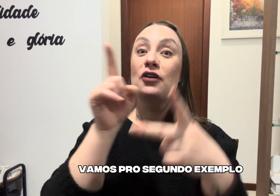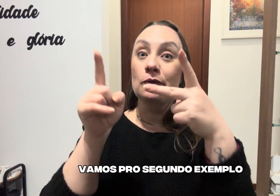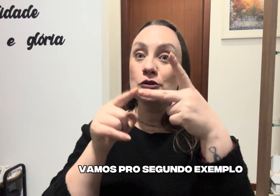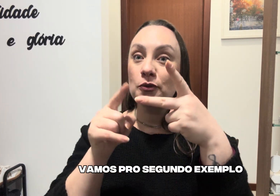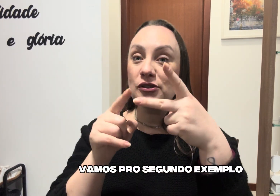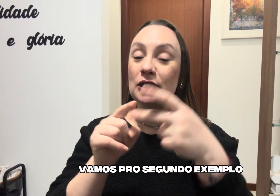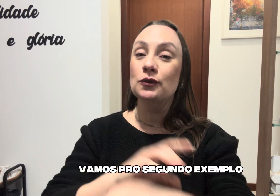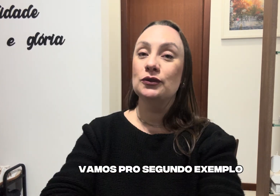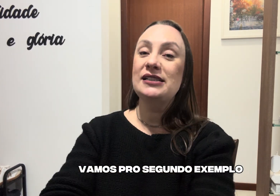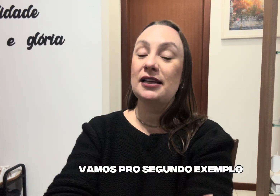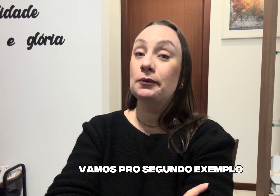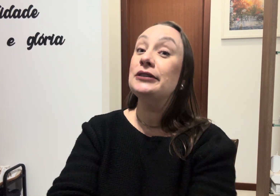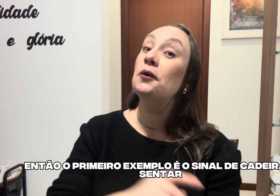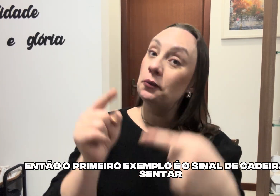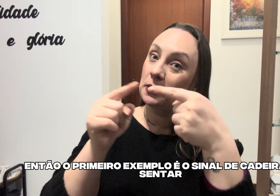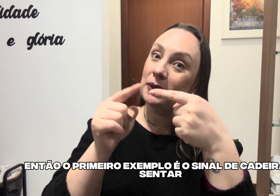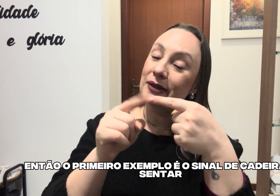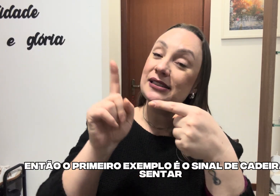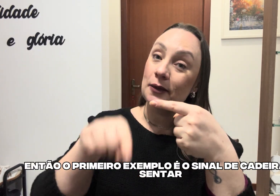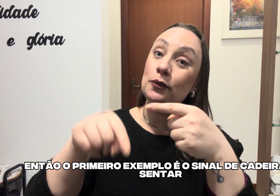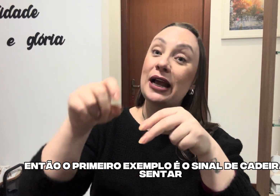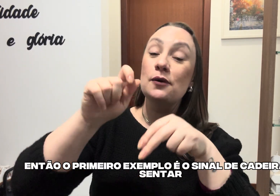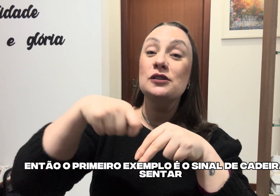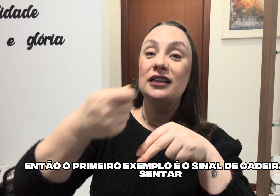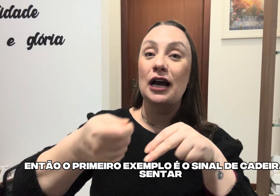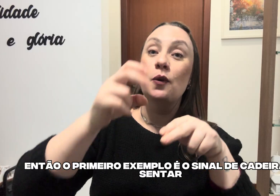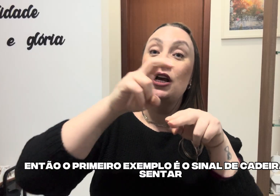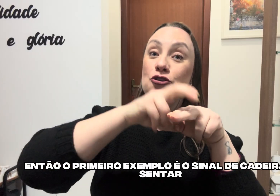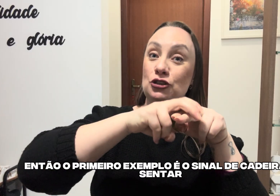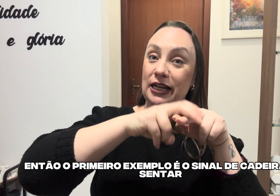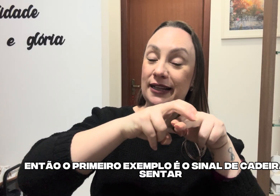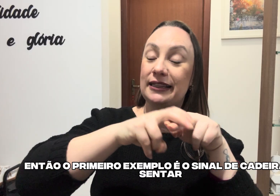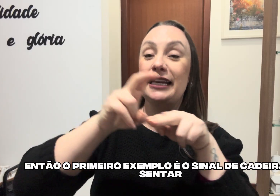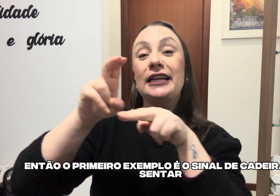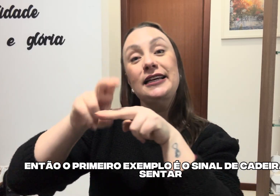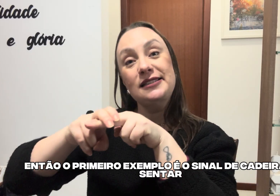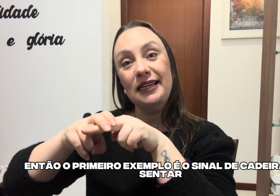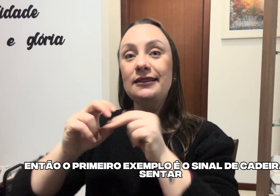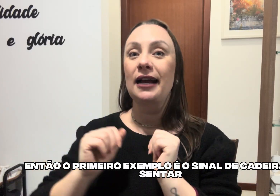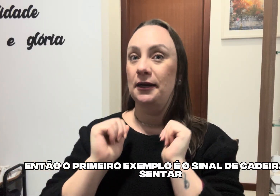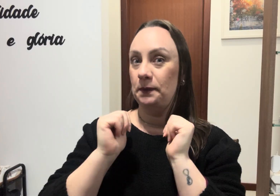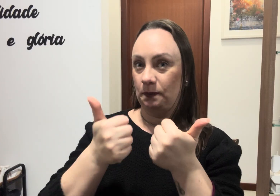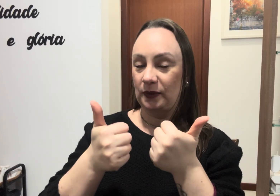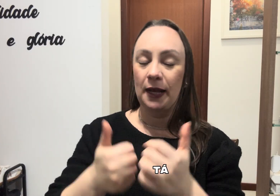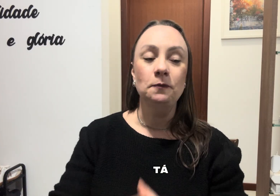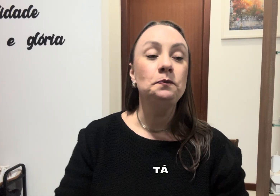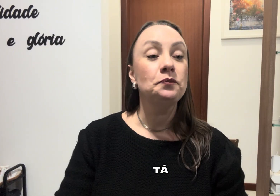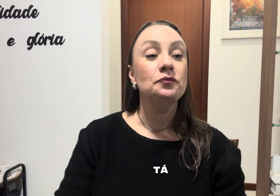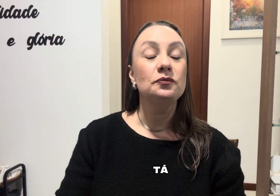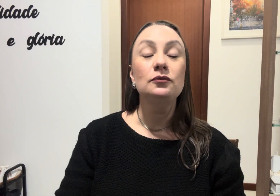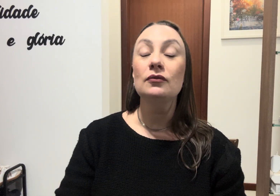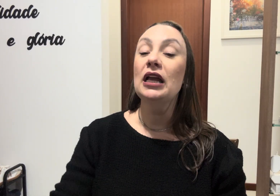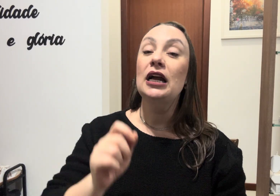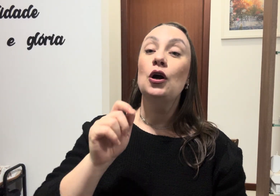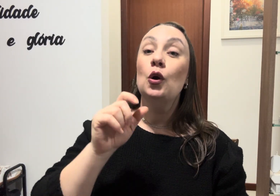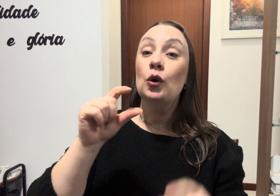Vamos para o segundo exemplo. Então, o primeiro exemplo é o sinal de cadeira e sentar, tá?